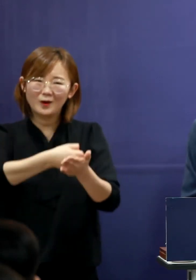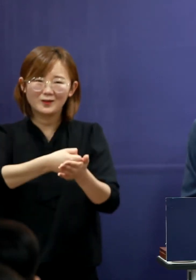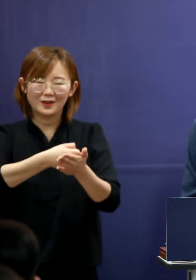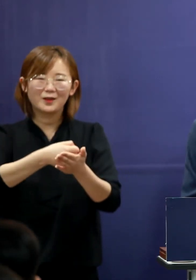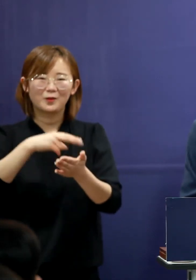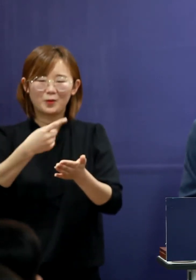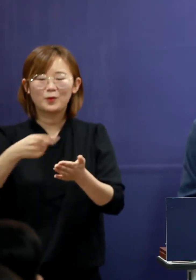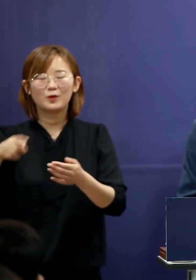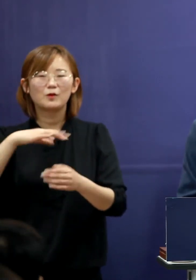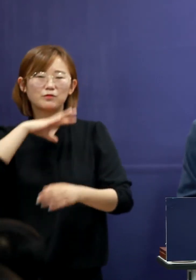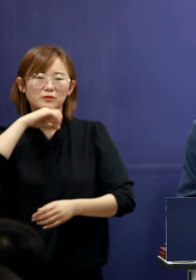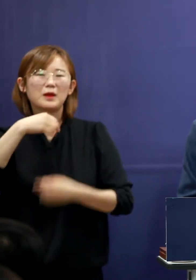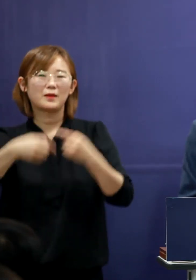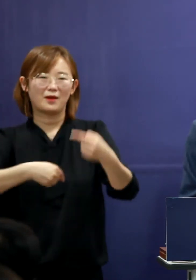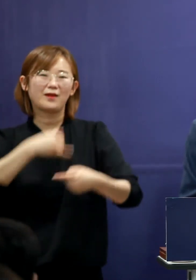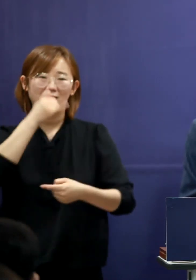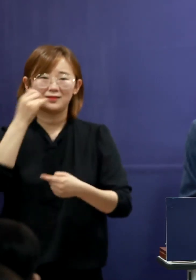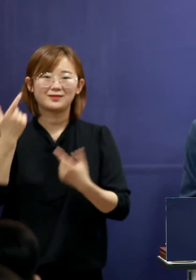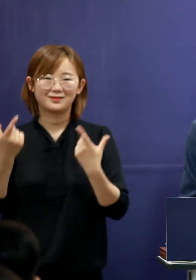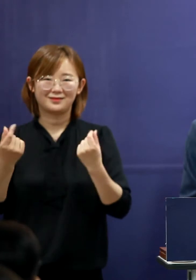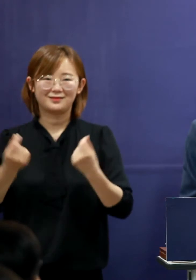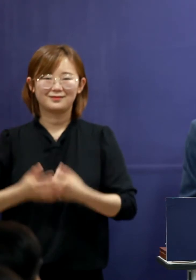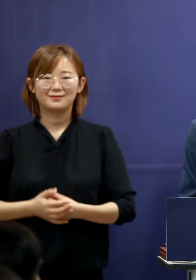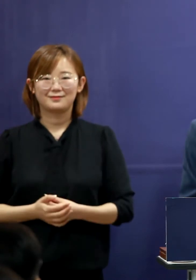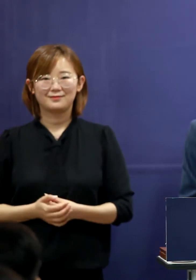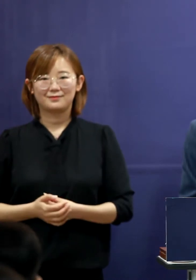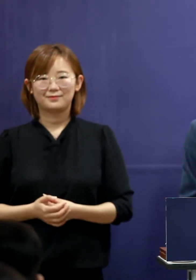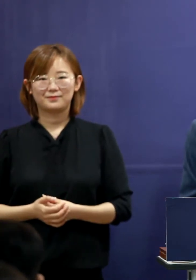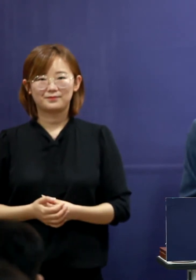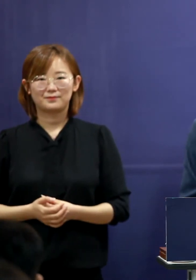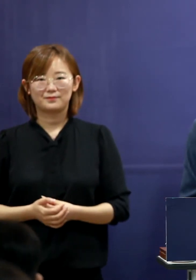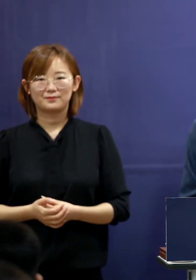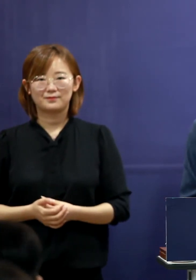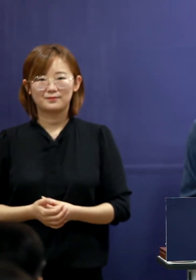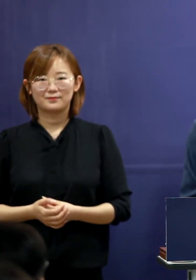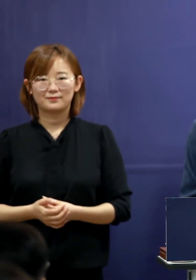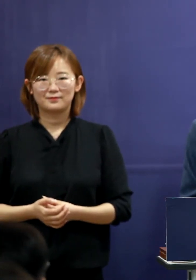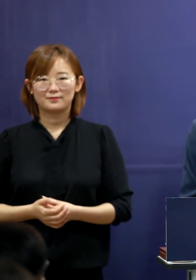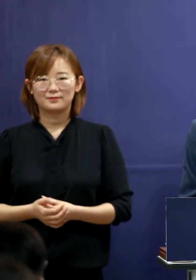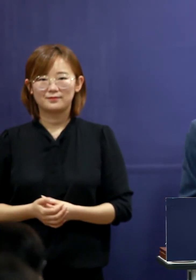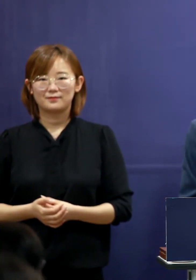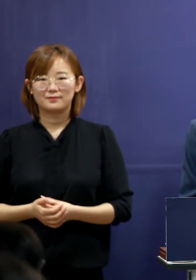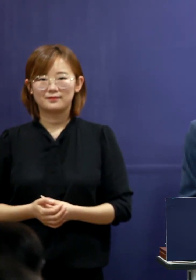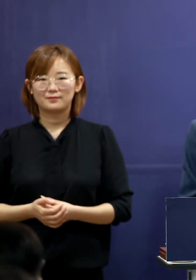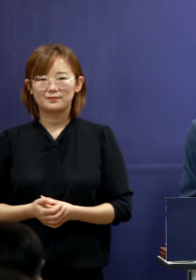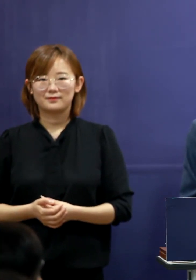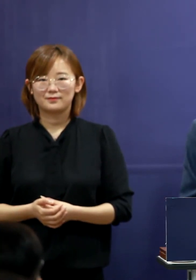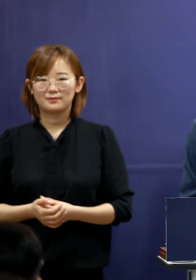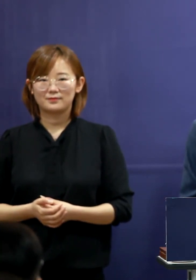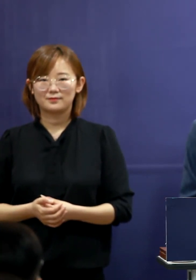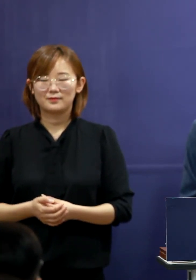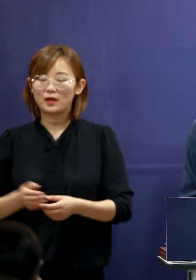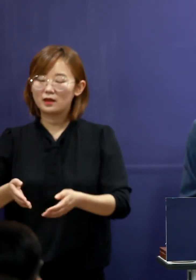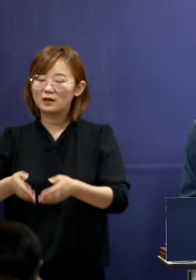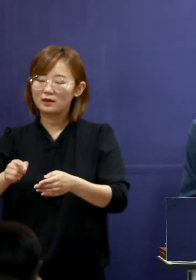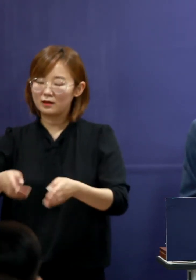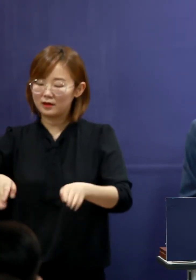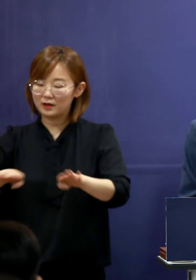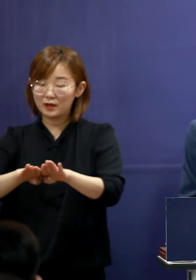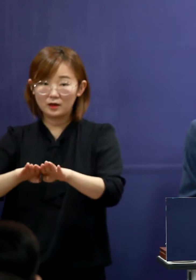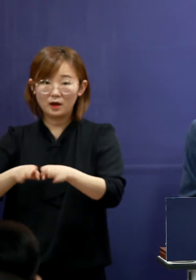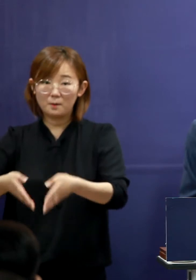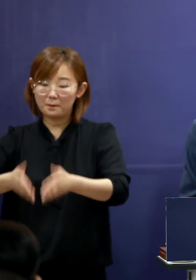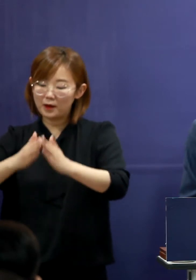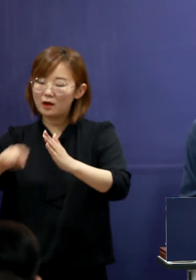생각합니다. 그래서 그 반대하시는 주민들하고 좀 협의를 해서